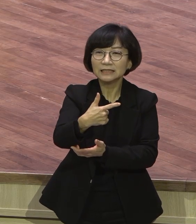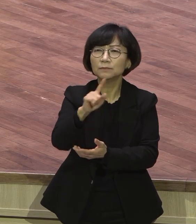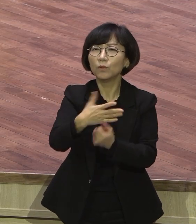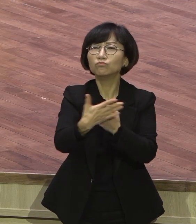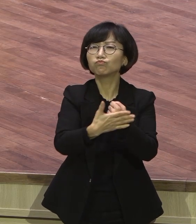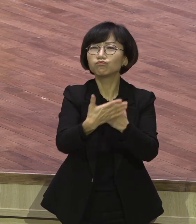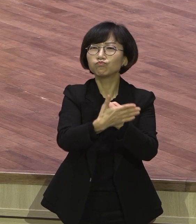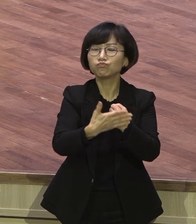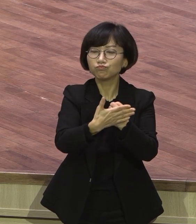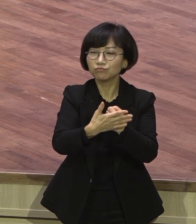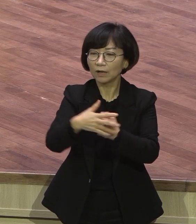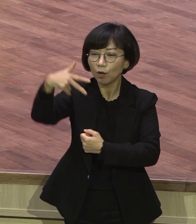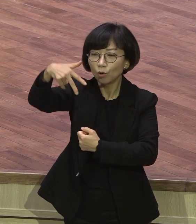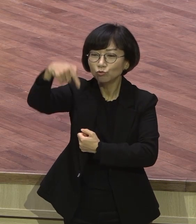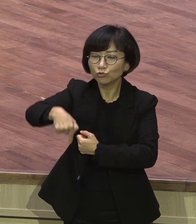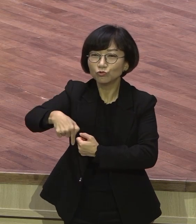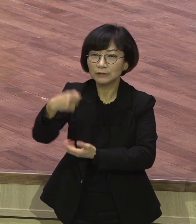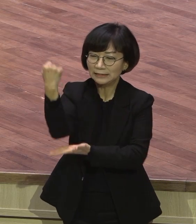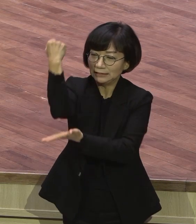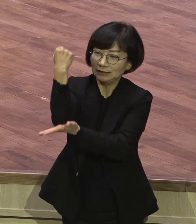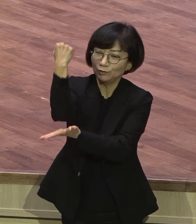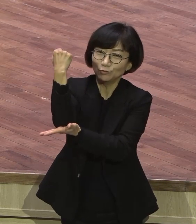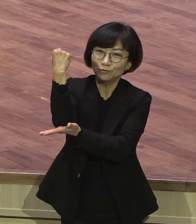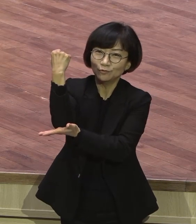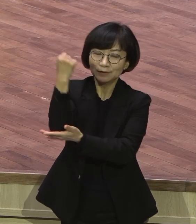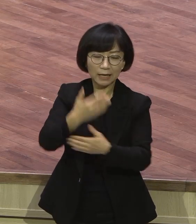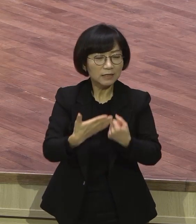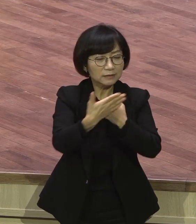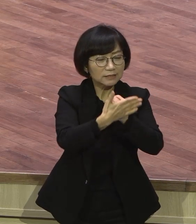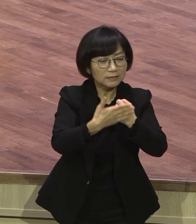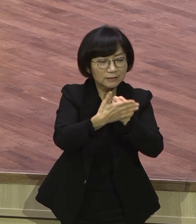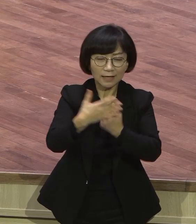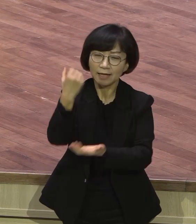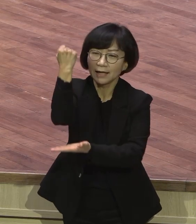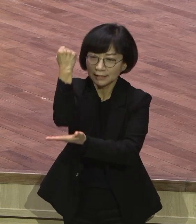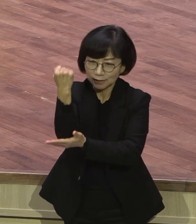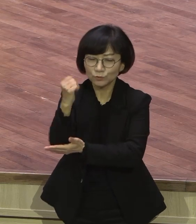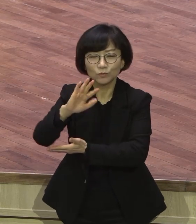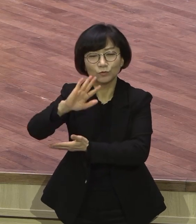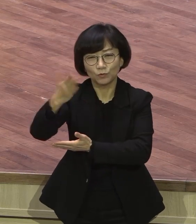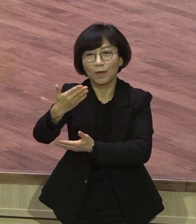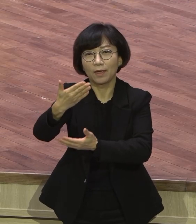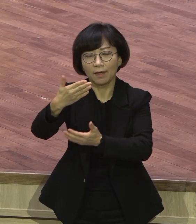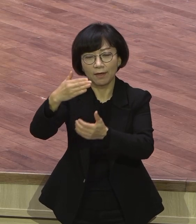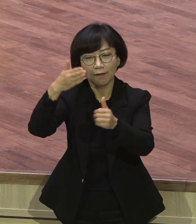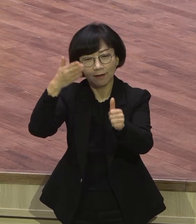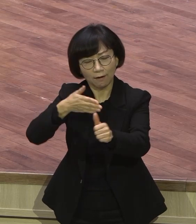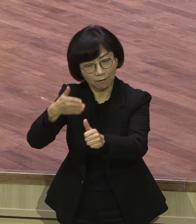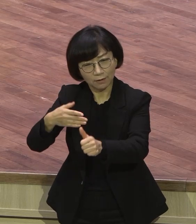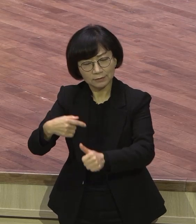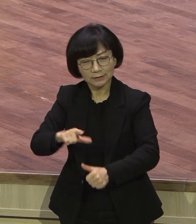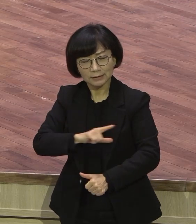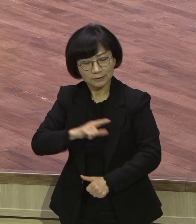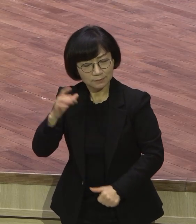은의 은자 기둥 주자라 은혜로운 기둥이 되라는 이름이에요. 굉장히 감동이잖아요.